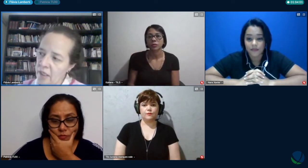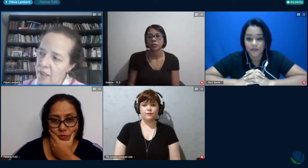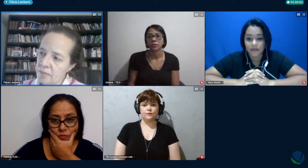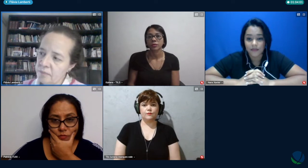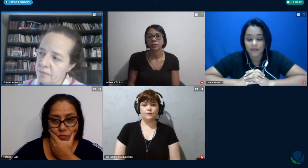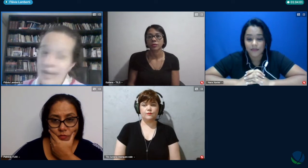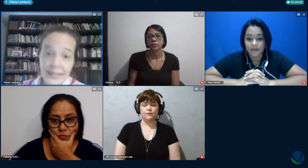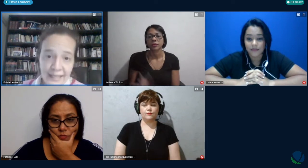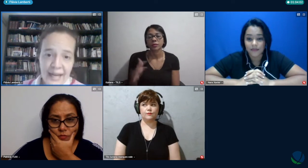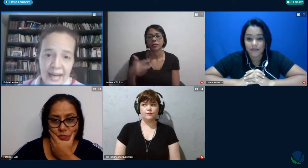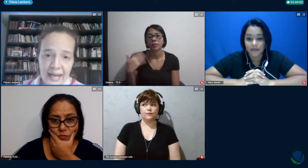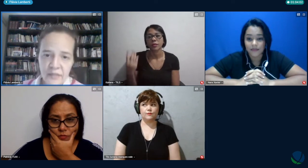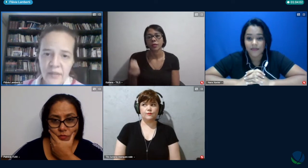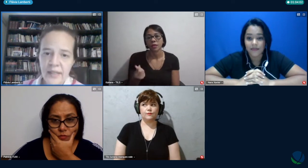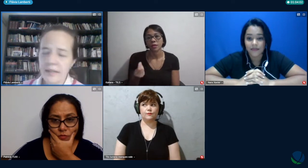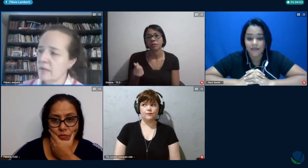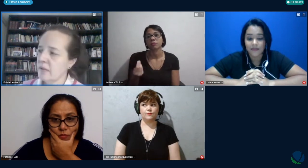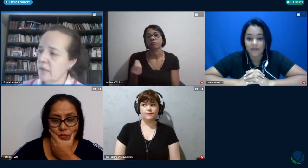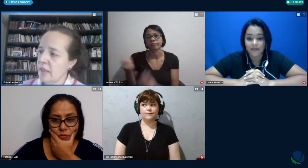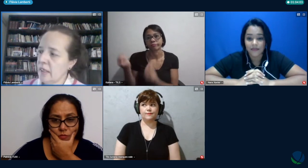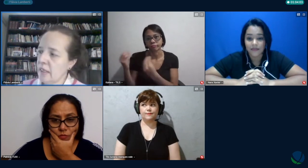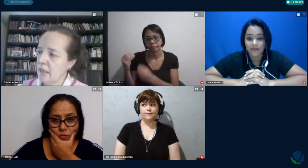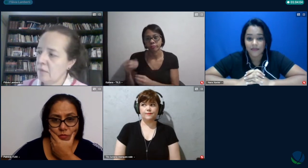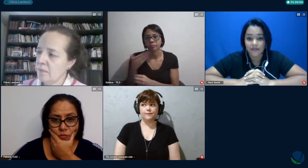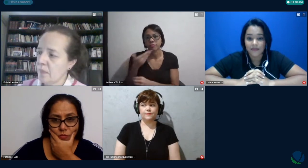E reiterar, né?